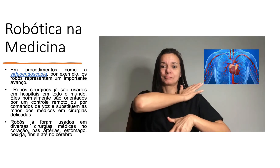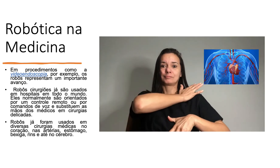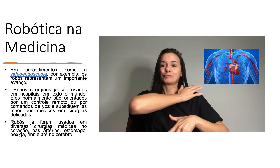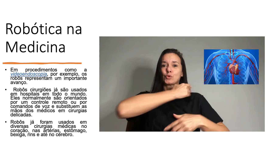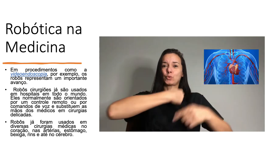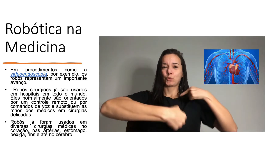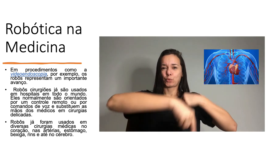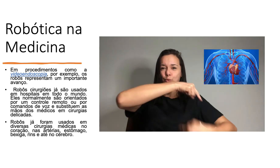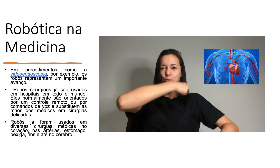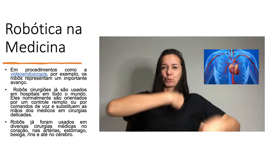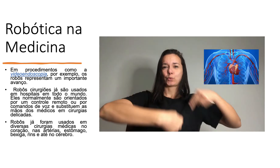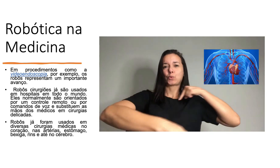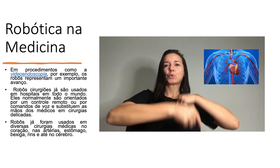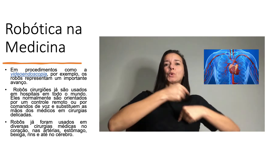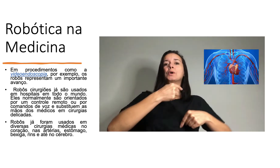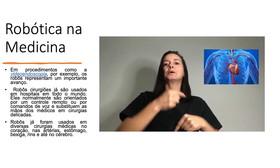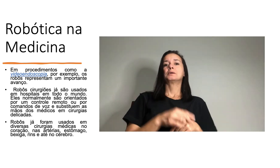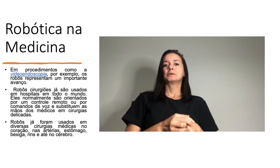nas artérias,